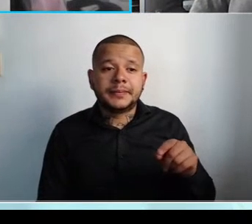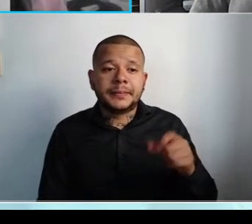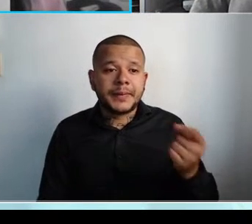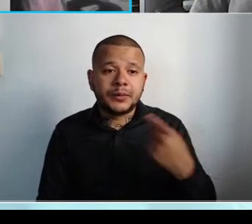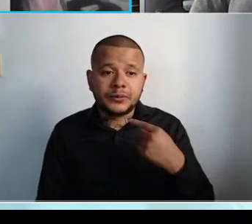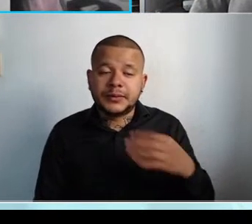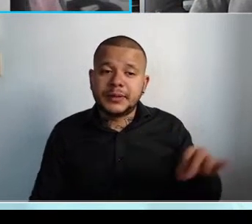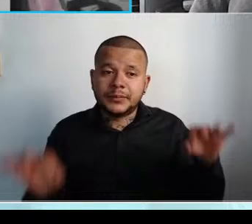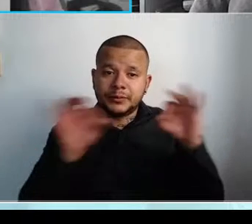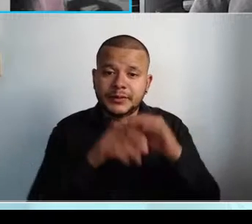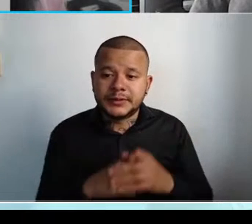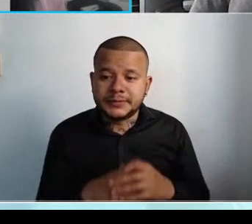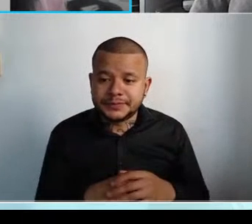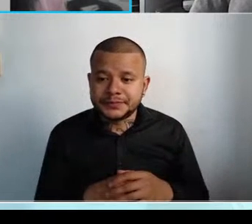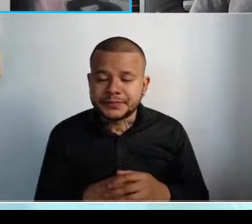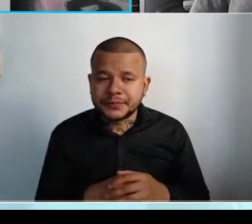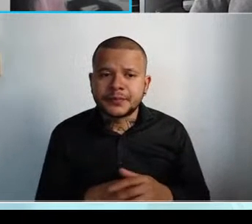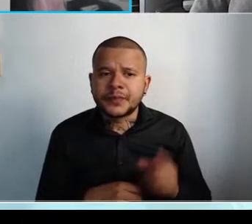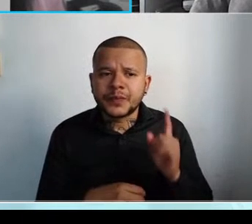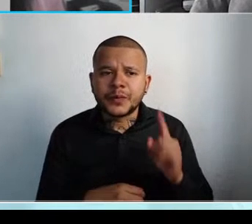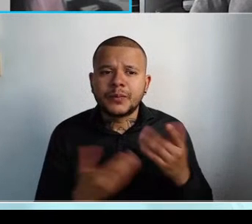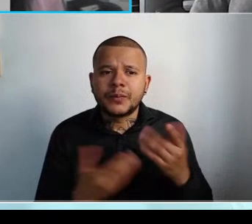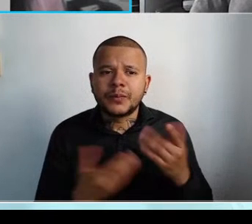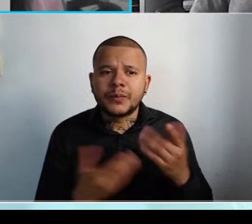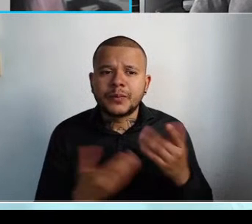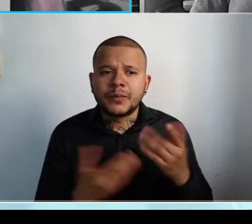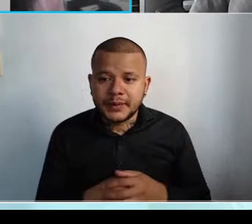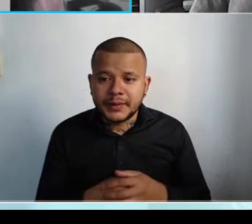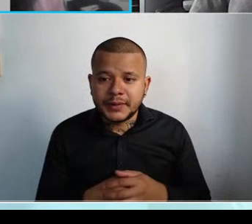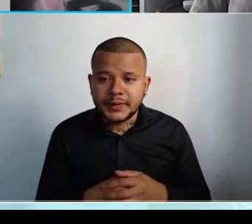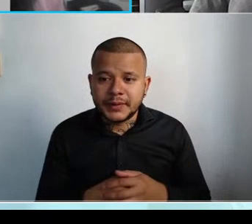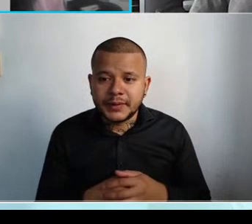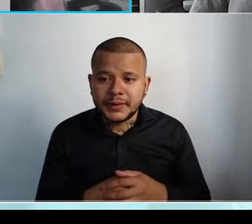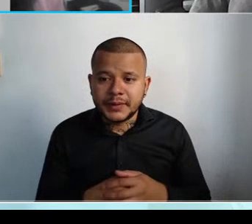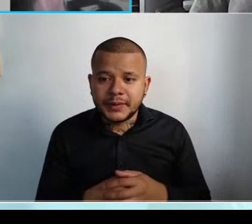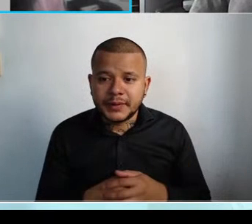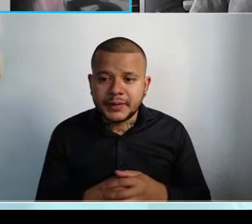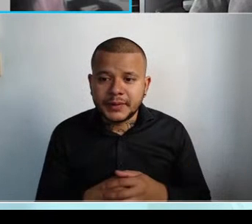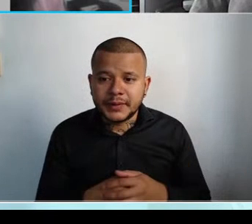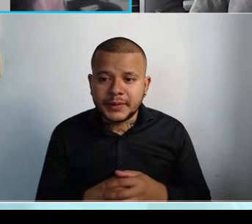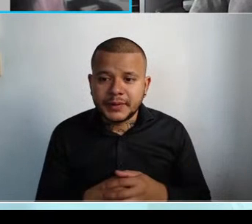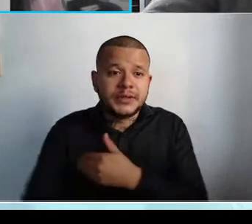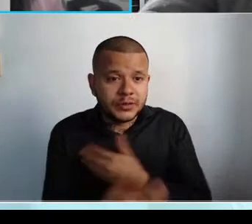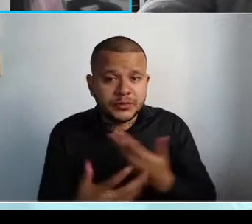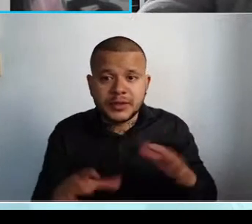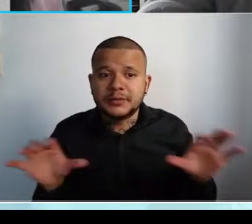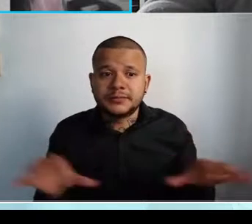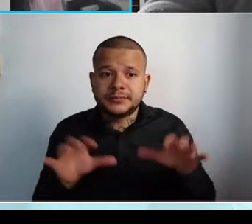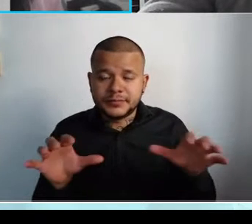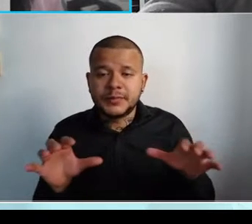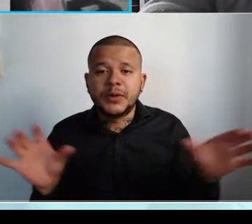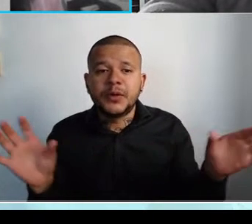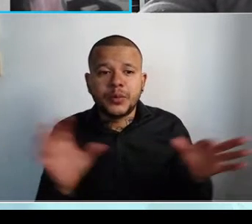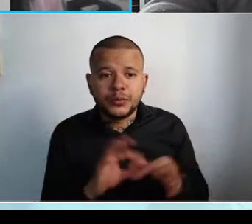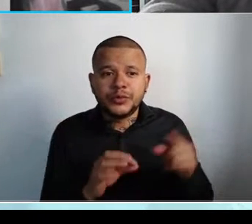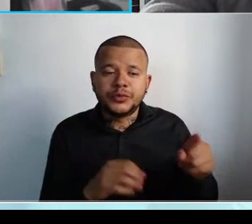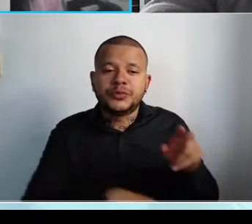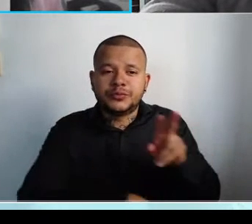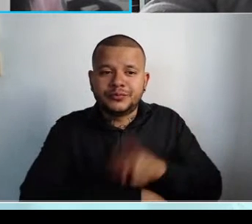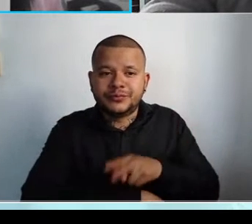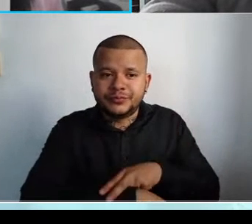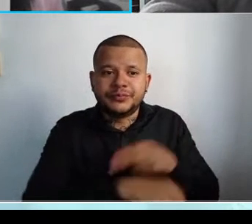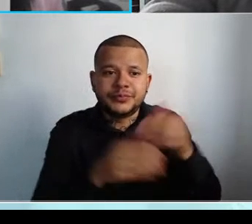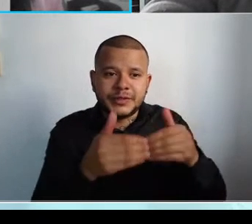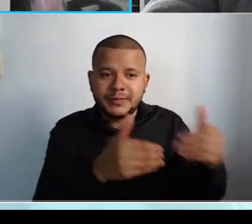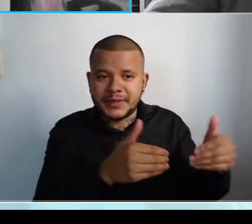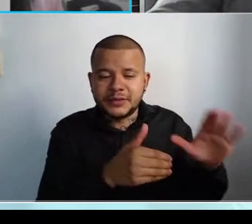qué? Porque todos debemos comprender, y es una tarea que hemos realizado desde el Ministerio en conjunto con nuestros referentes de discapacidad